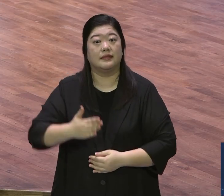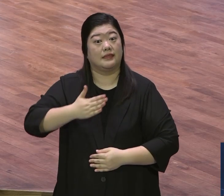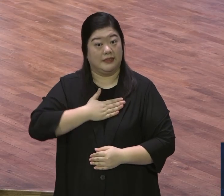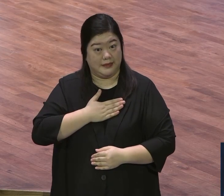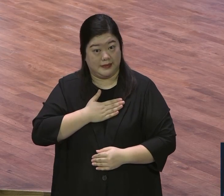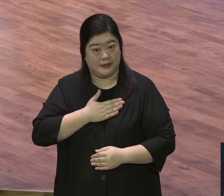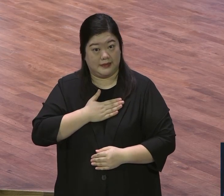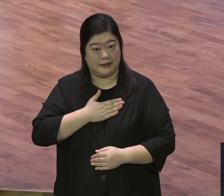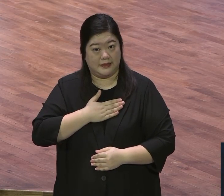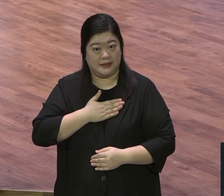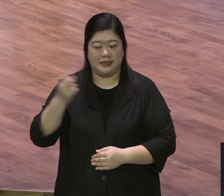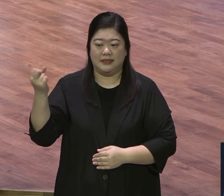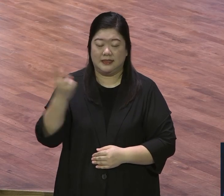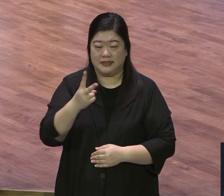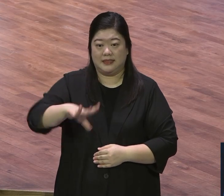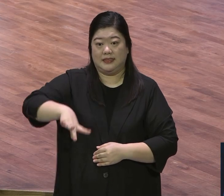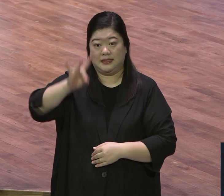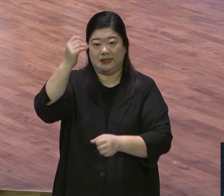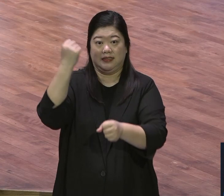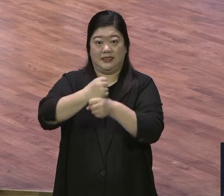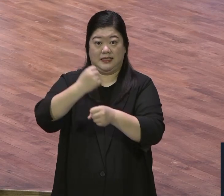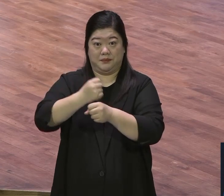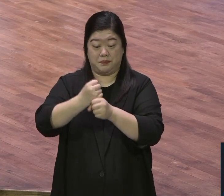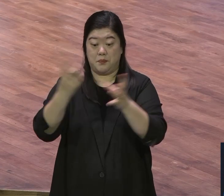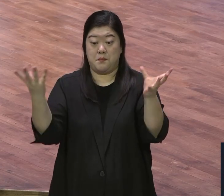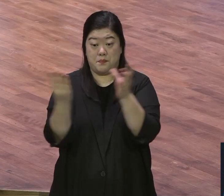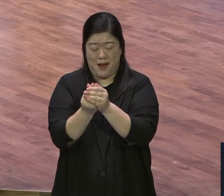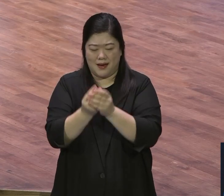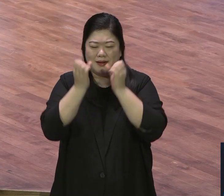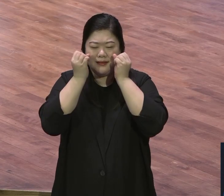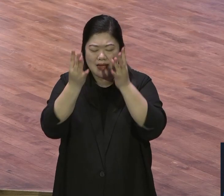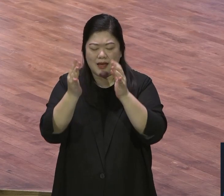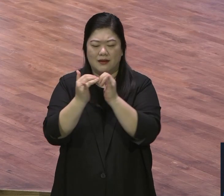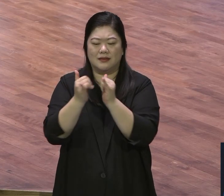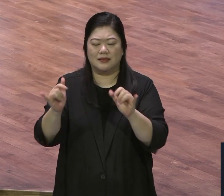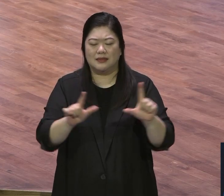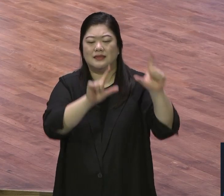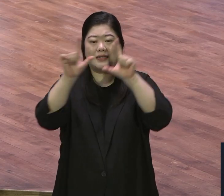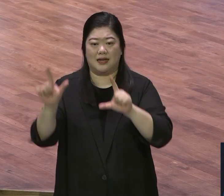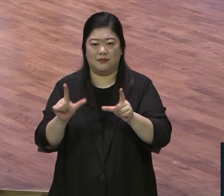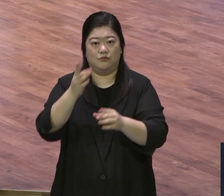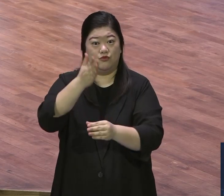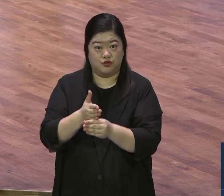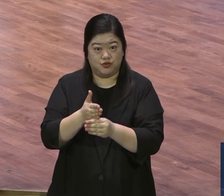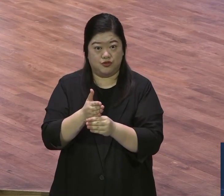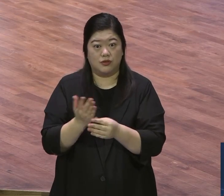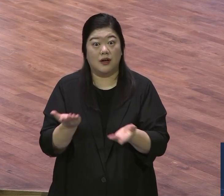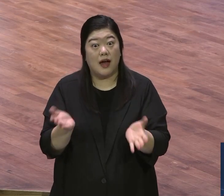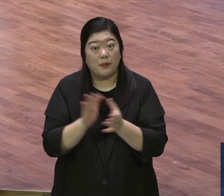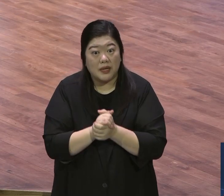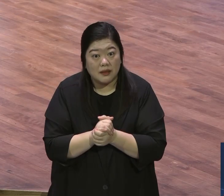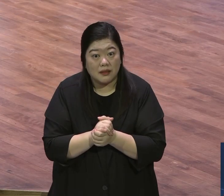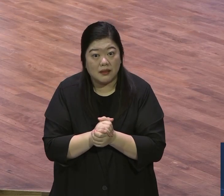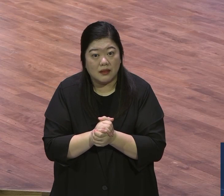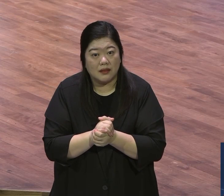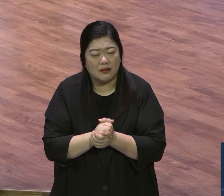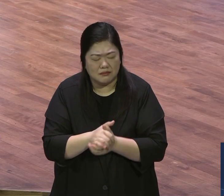재창조된 새로운 인생이다. 구원받았다 말은 그 말이에요.